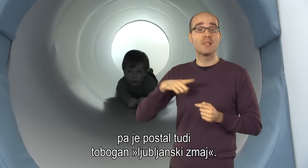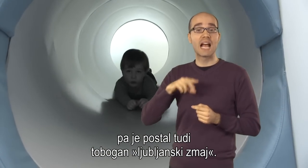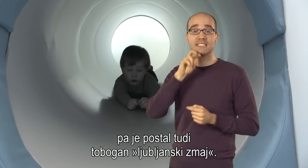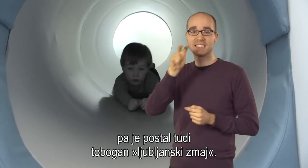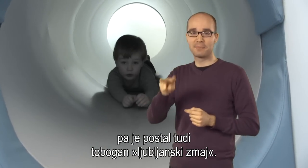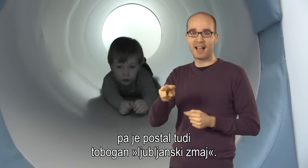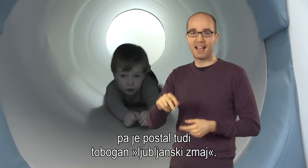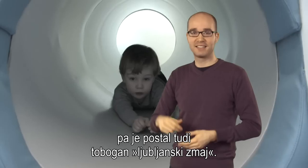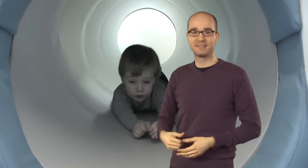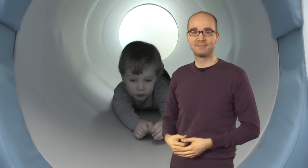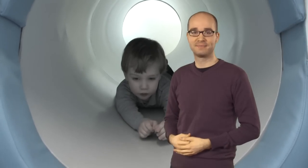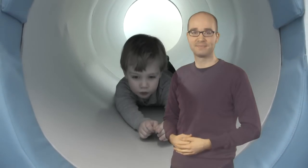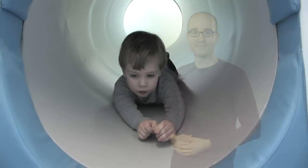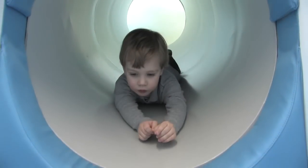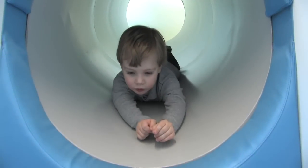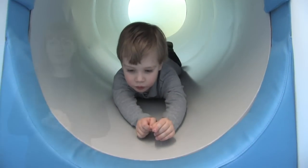zmaj.